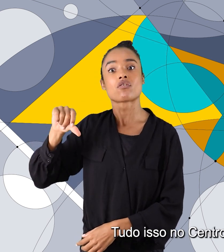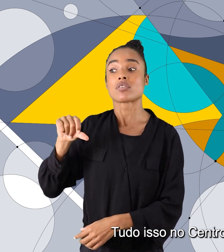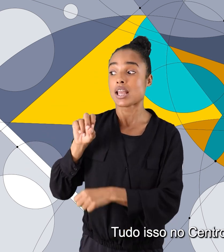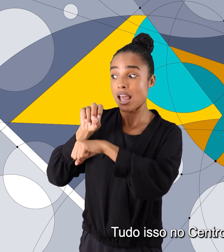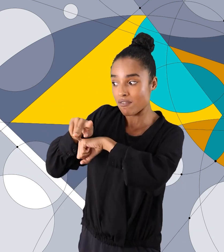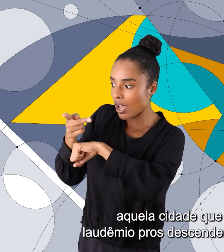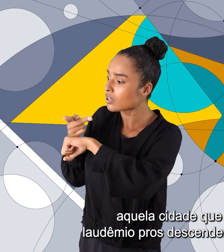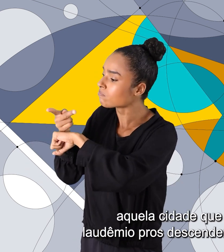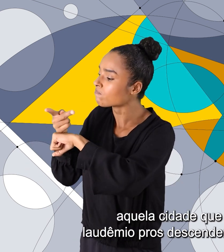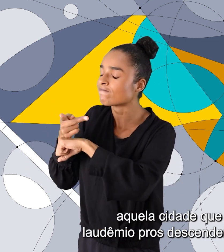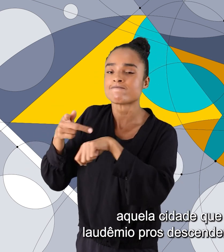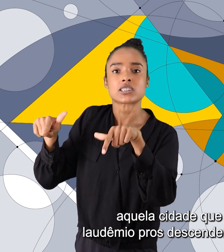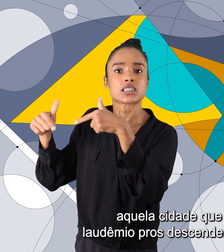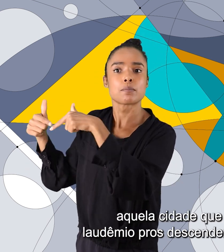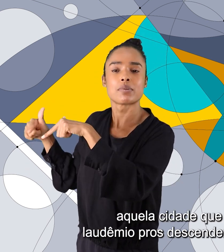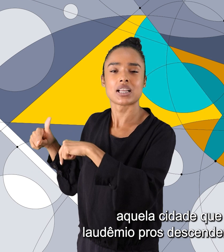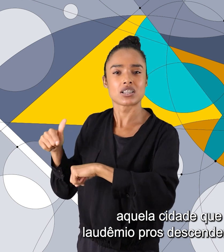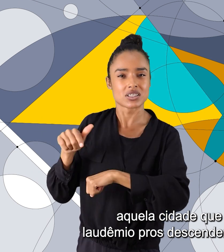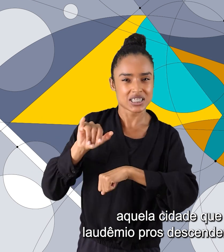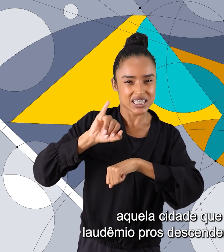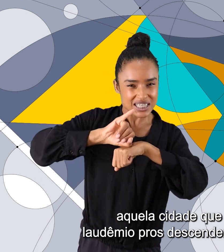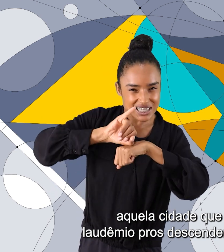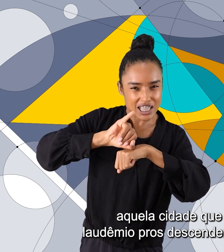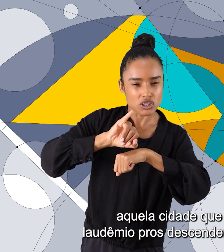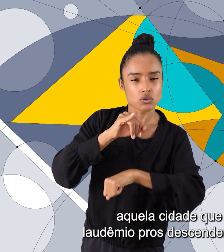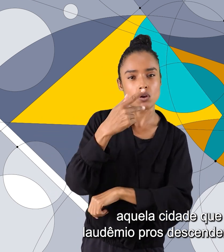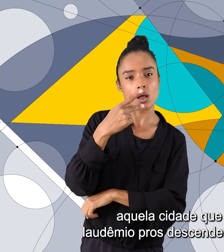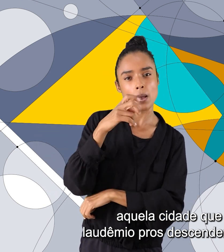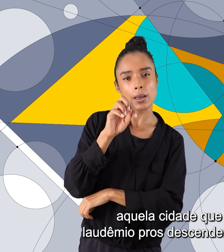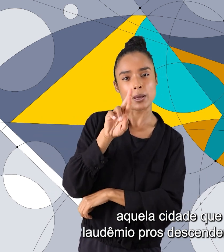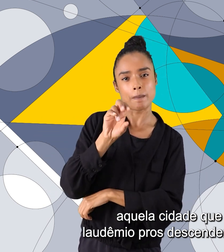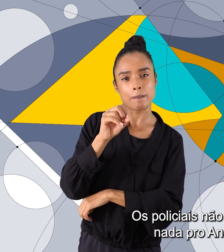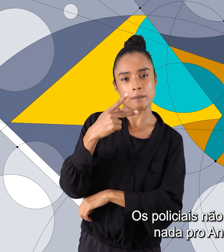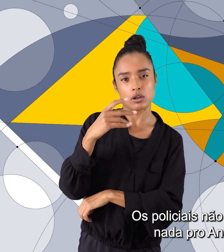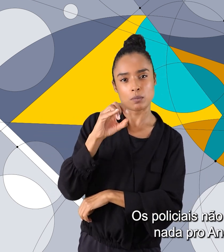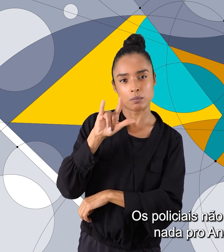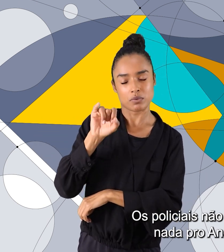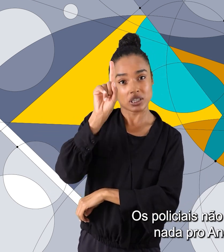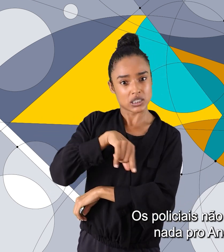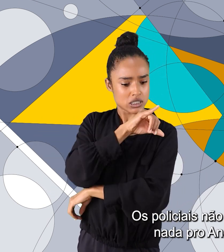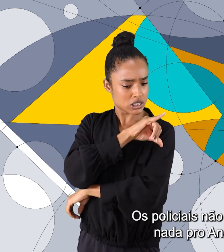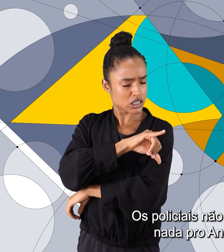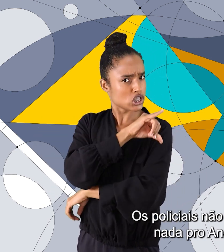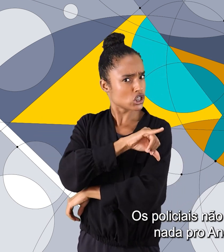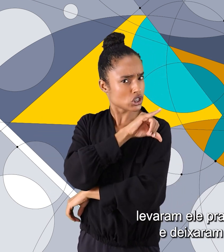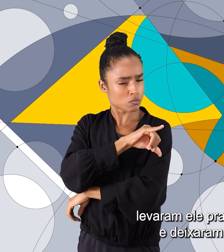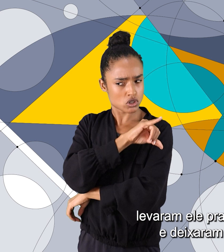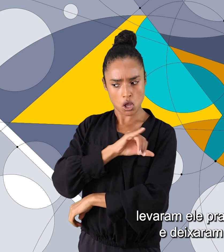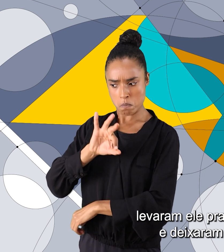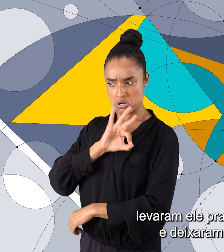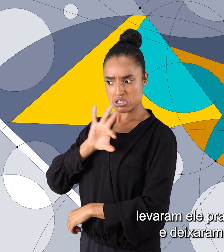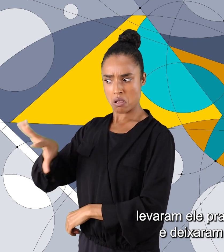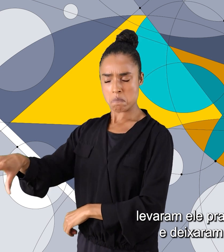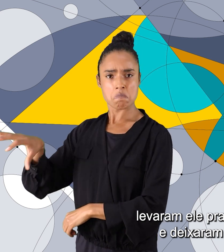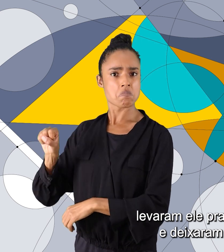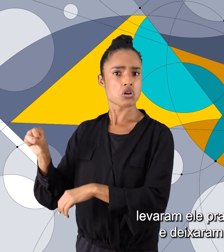de Petrópolis, aquela cidade que paga até hoje laudêmio para os descendentes do Dom Pedro. Os policiais não explicaram nada para o Anderson. Levaram